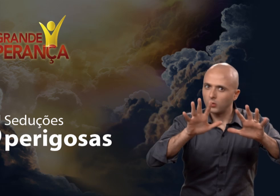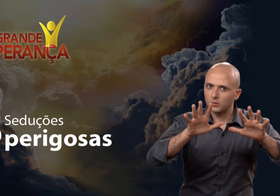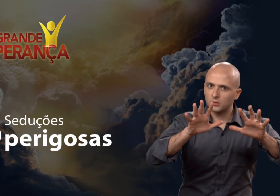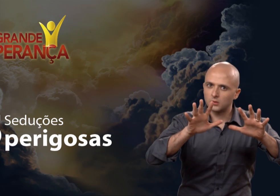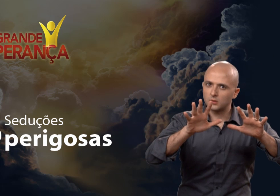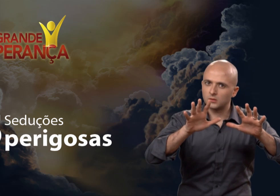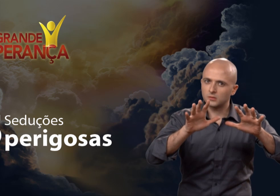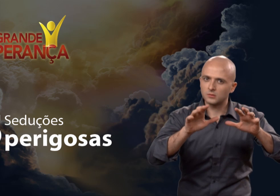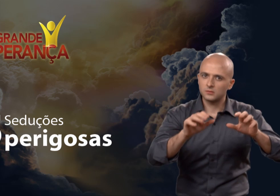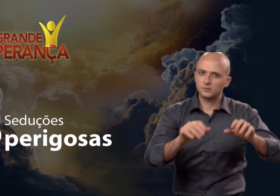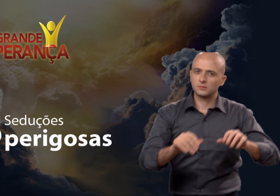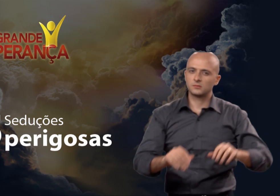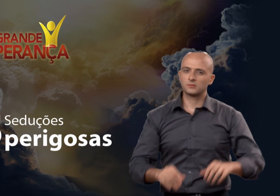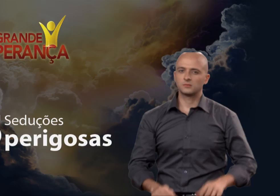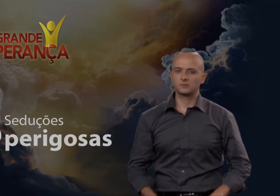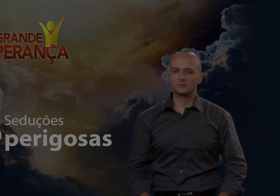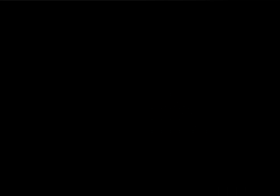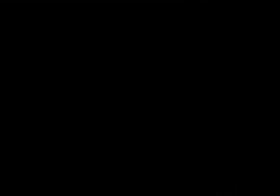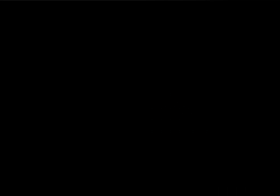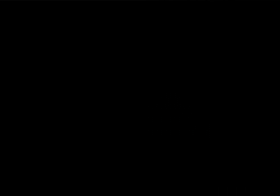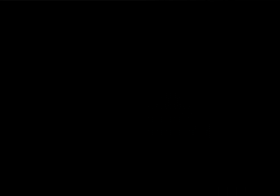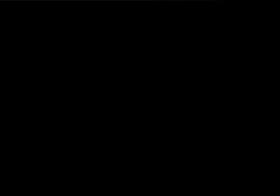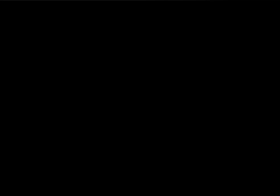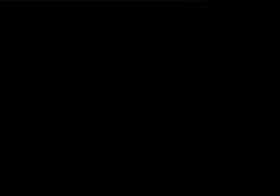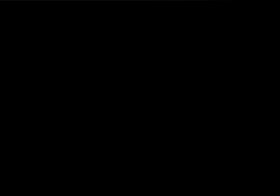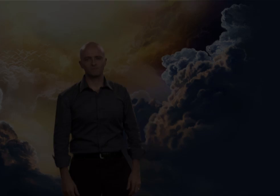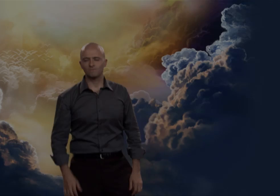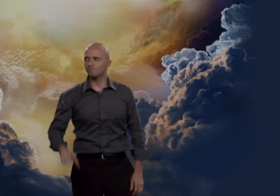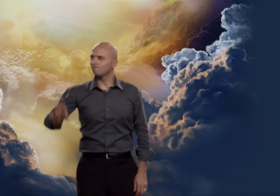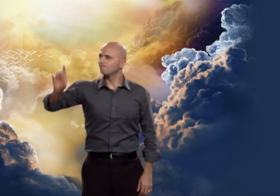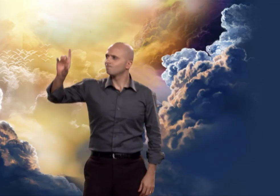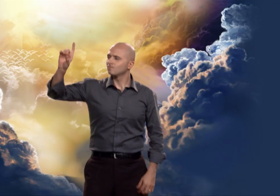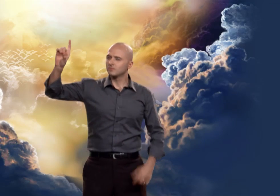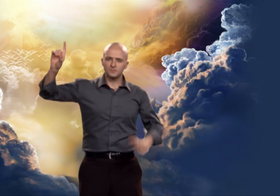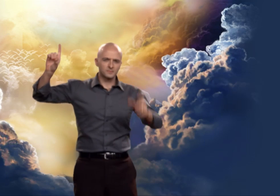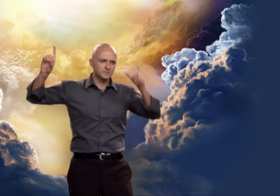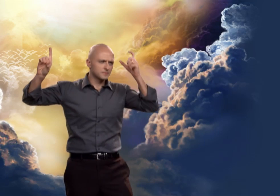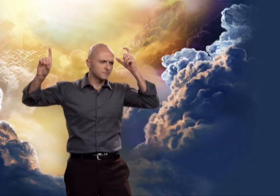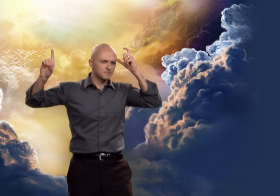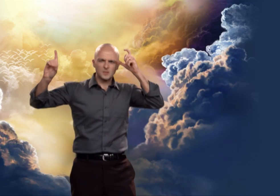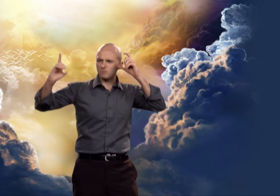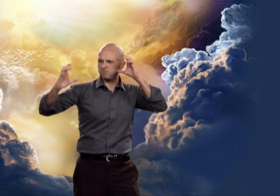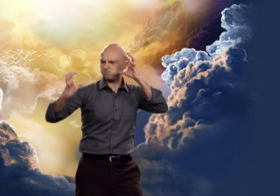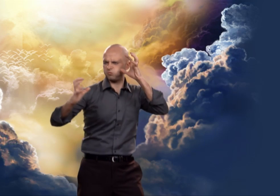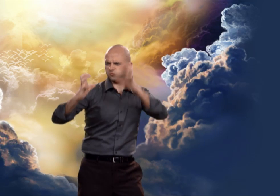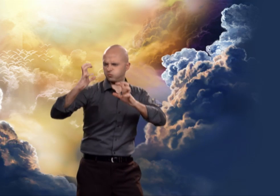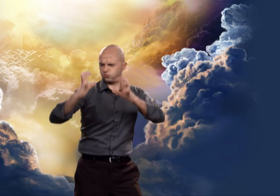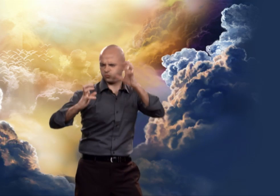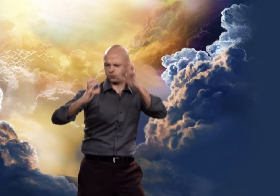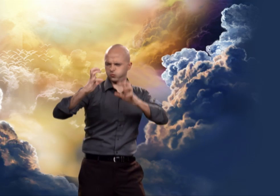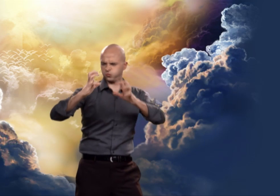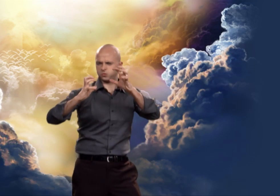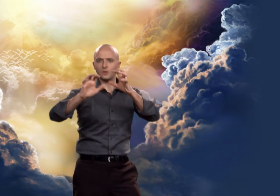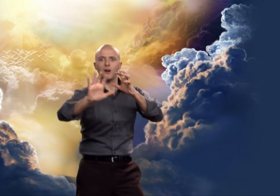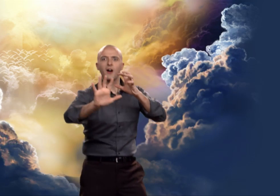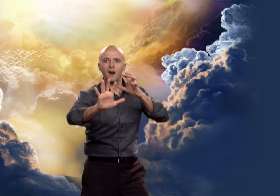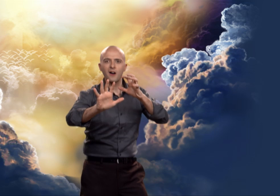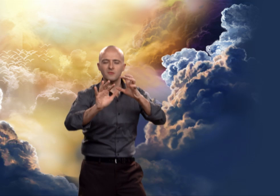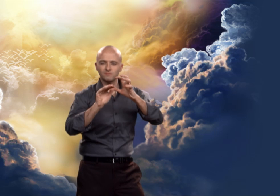Capítulo 5. Seduções perigosas. O grande conflito entre Cristo e Satanás logo será concluído, e